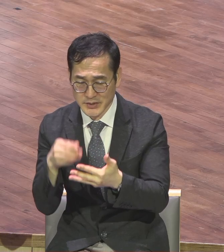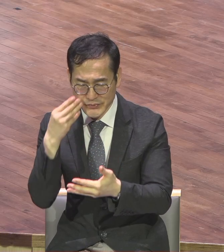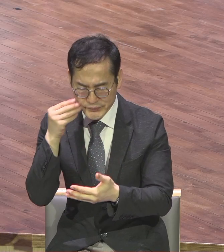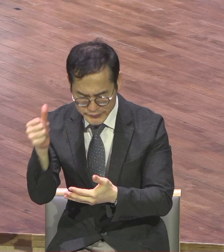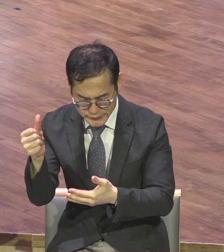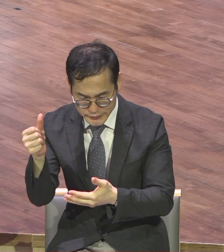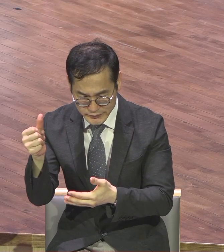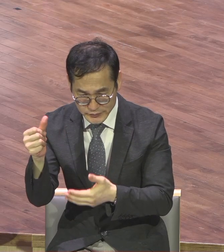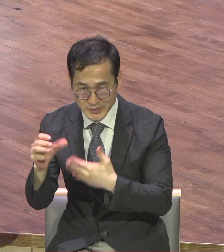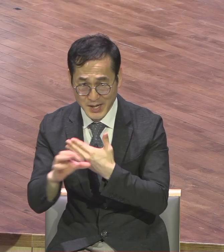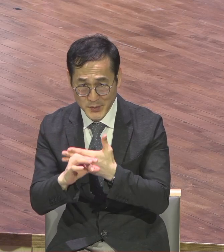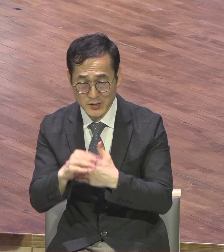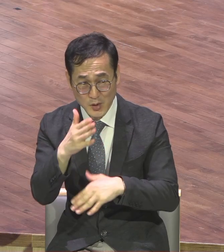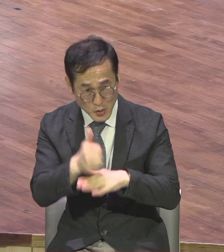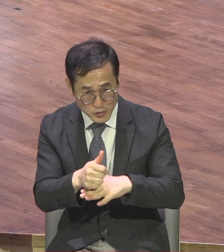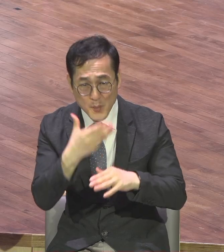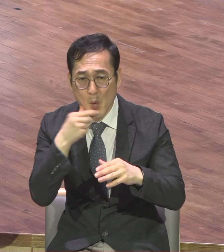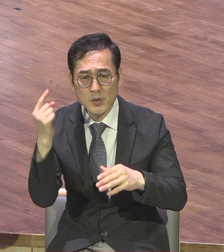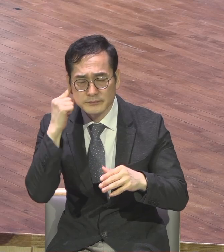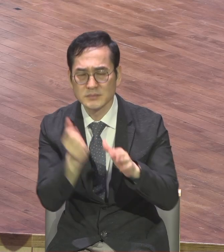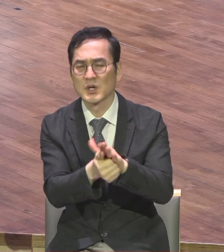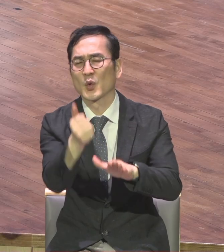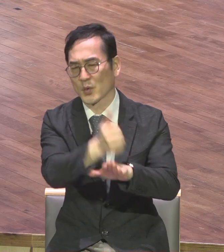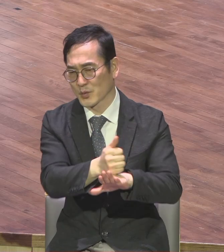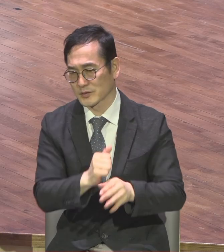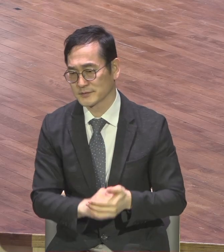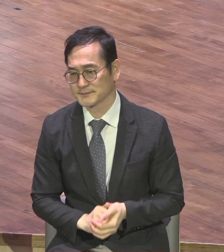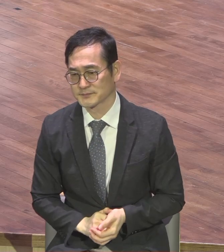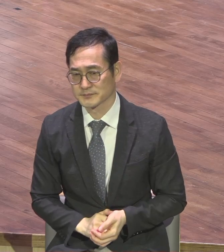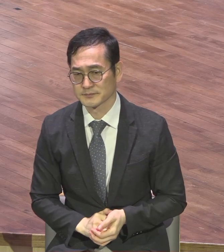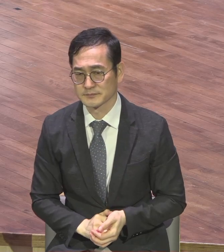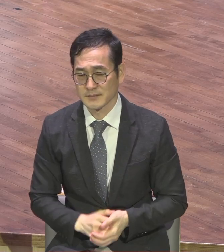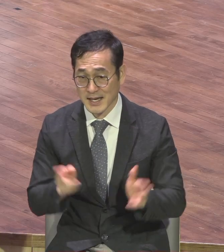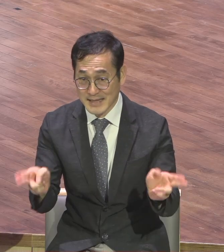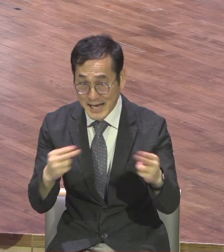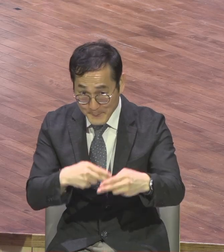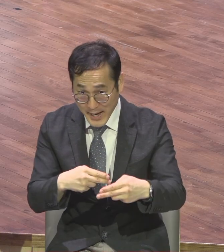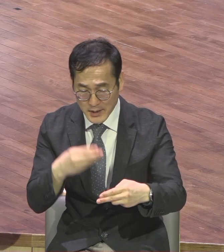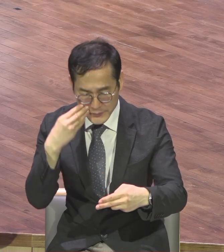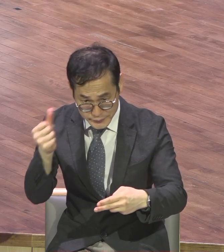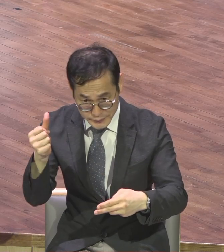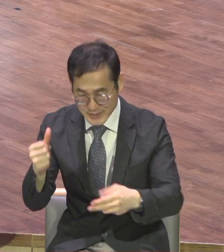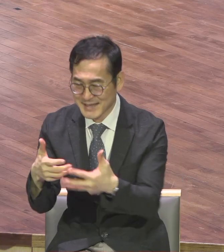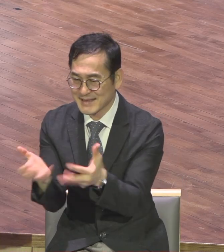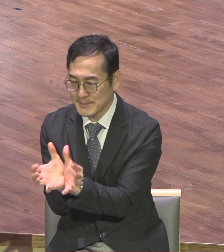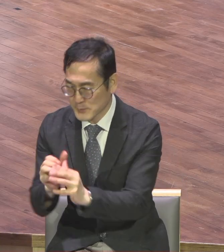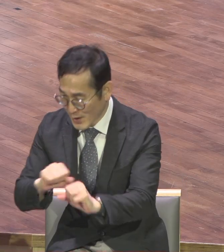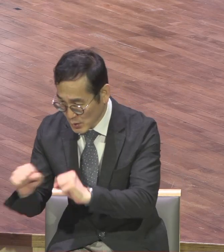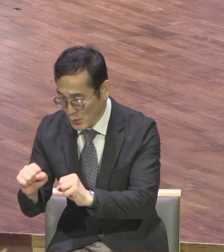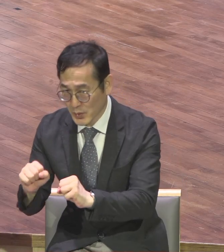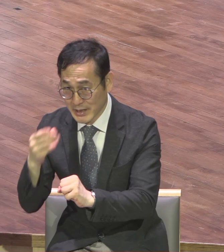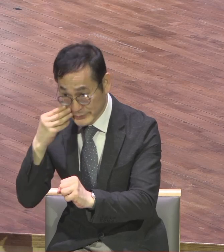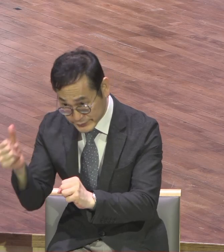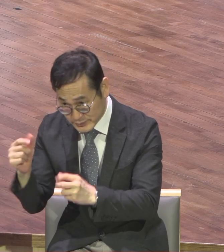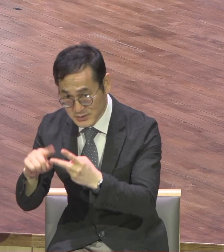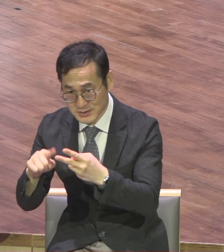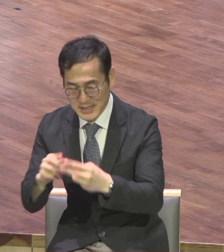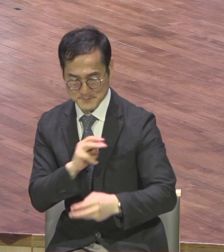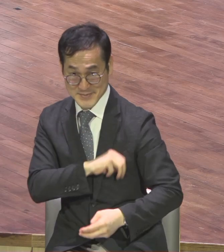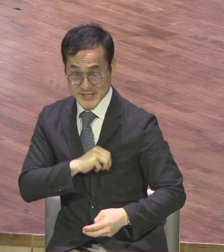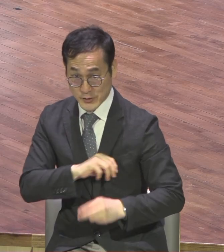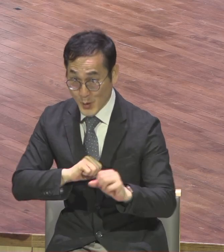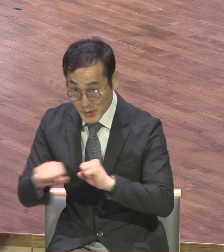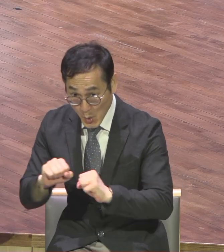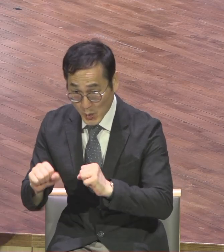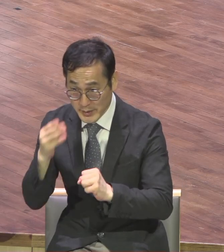사역의 성패가 나누어집니다. 얼마나 다락방이 되느냐, 얼마나 팀사역이 이루어지느냐, 얼마나 미션이